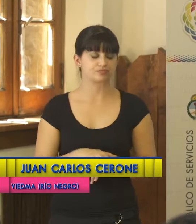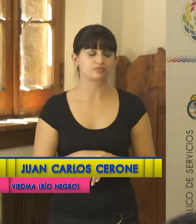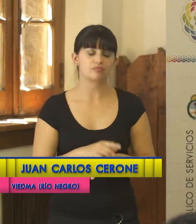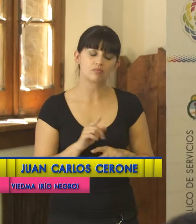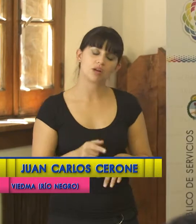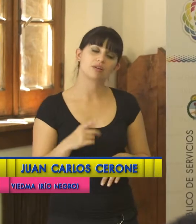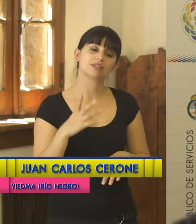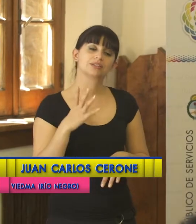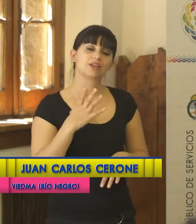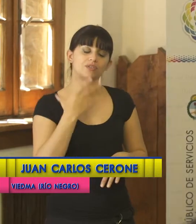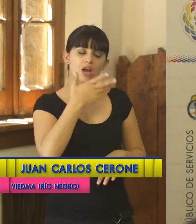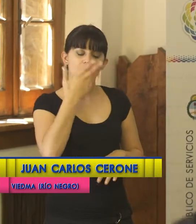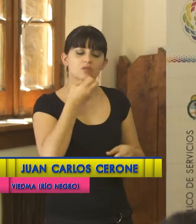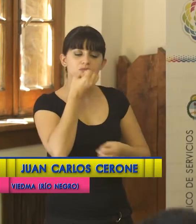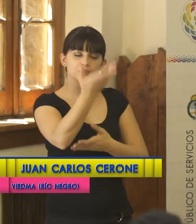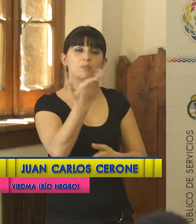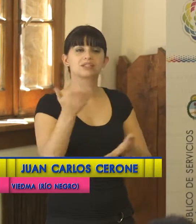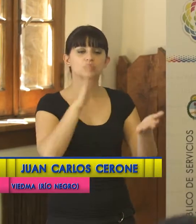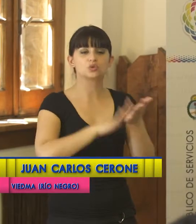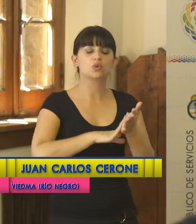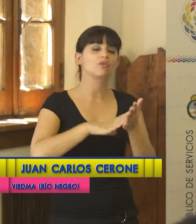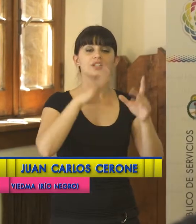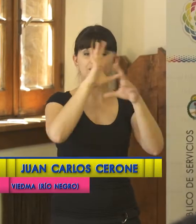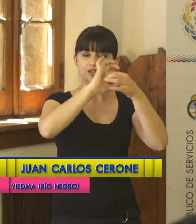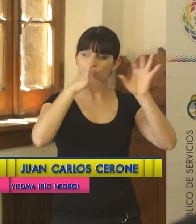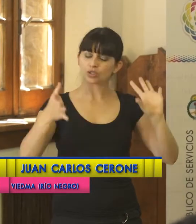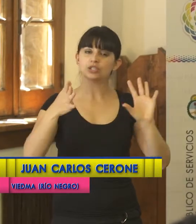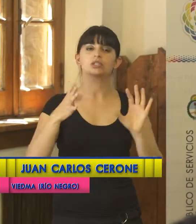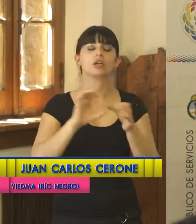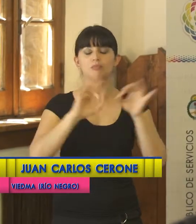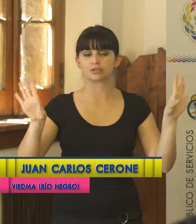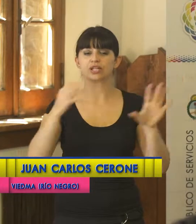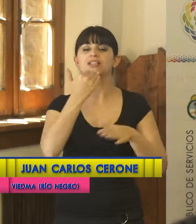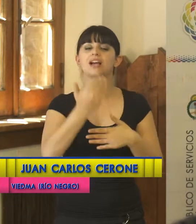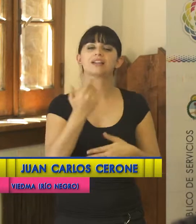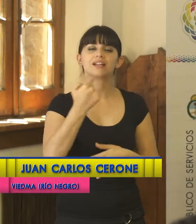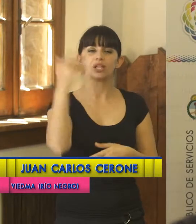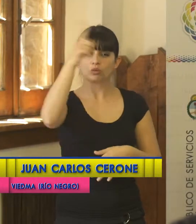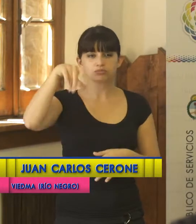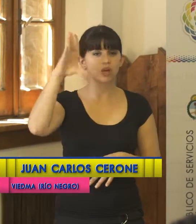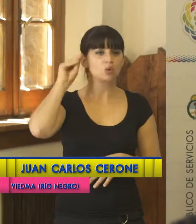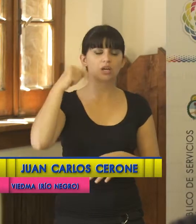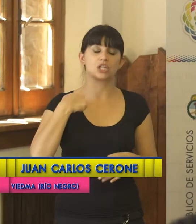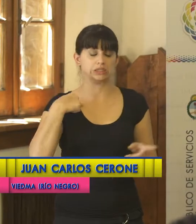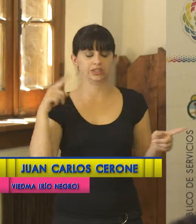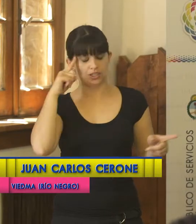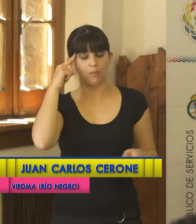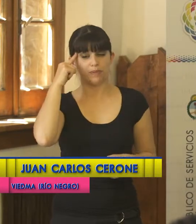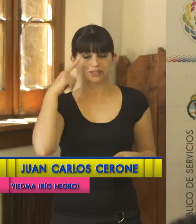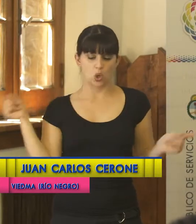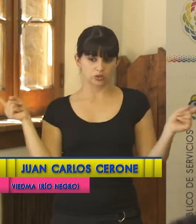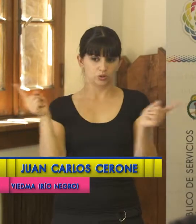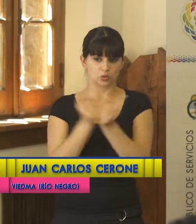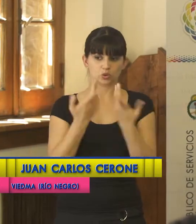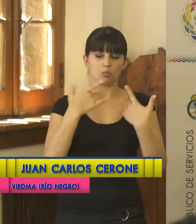más especialmente lo que la democracia les agradezco que me hayan escuchado decir sintéticamente lo que pienso creo que la ley es